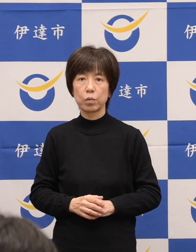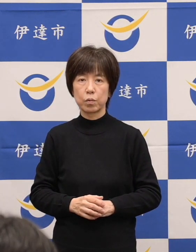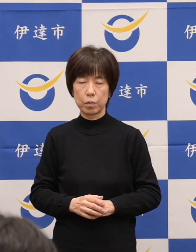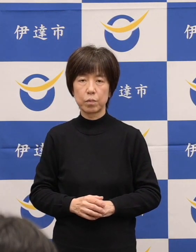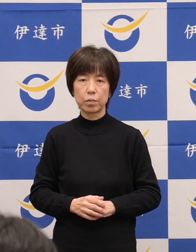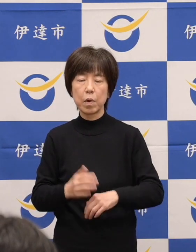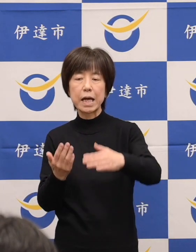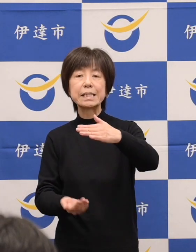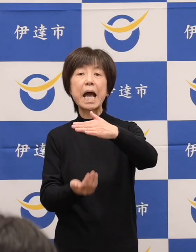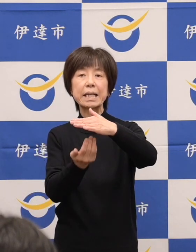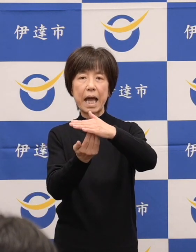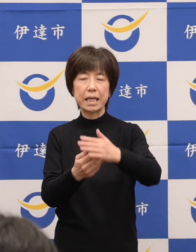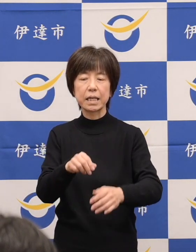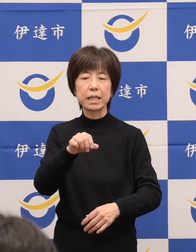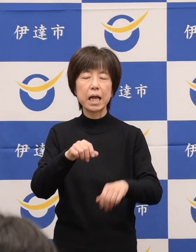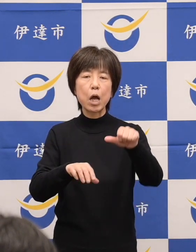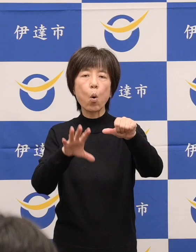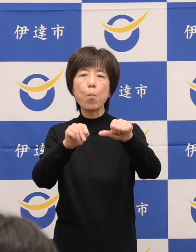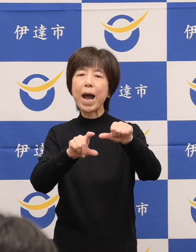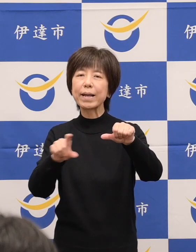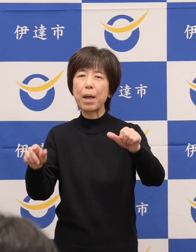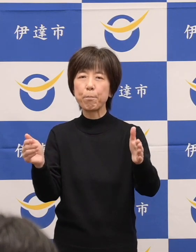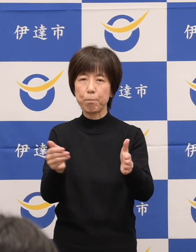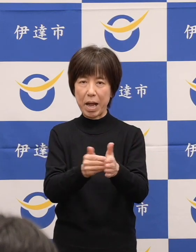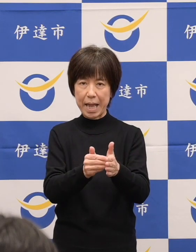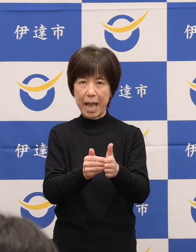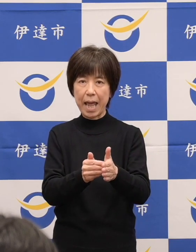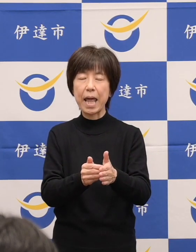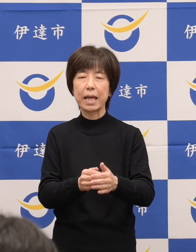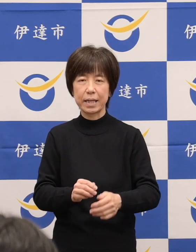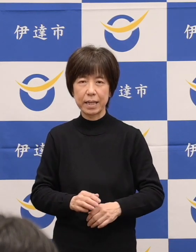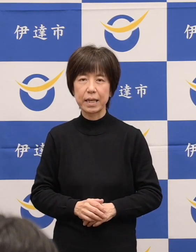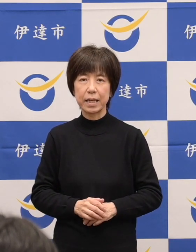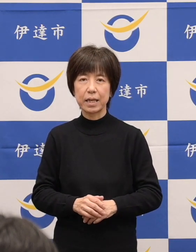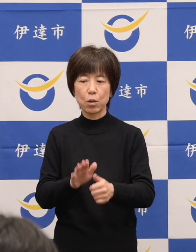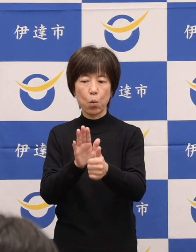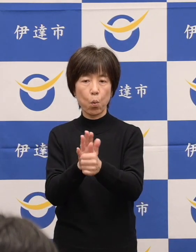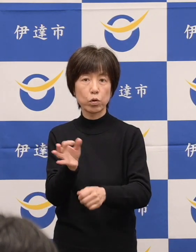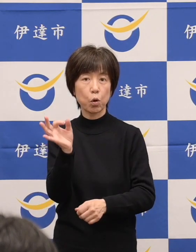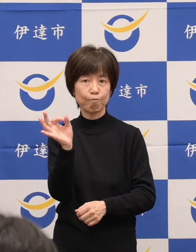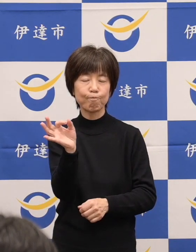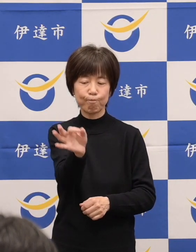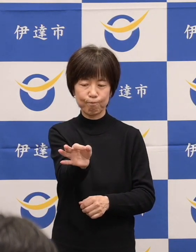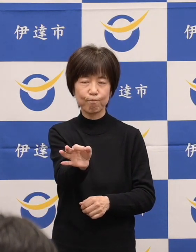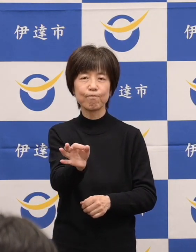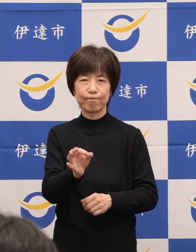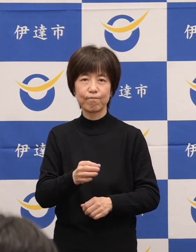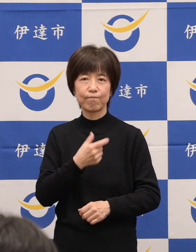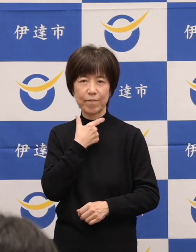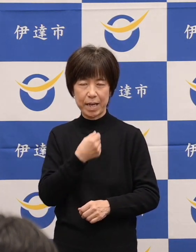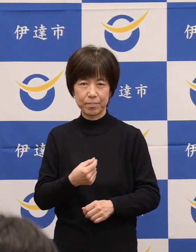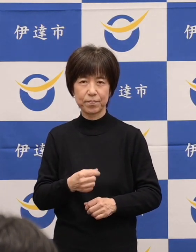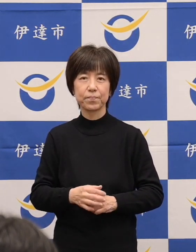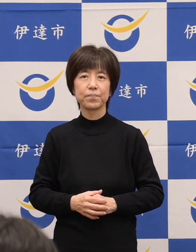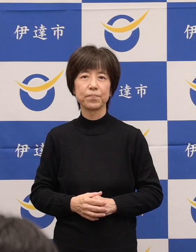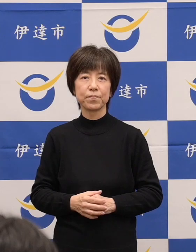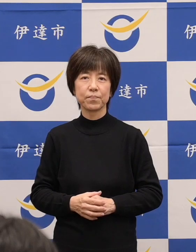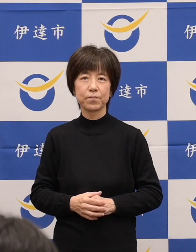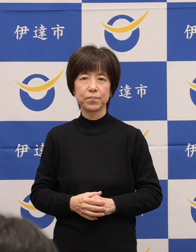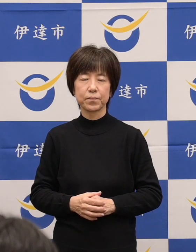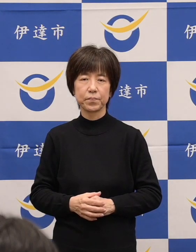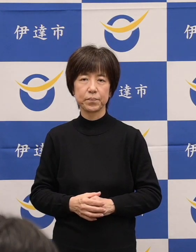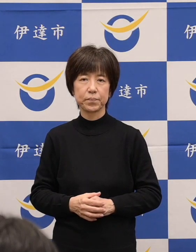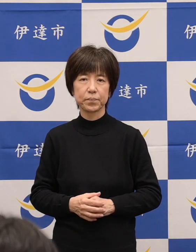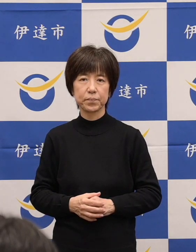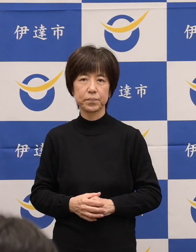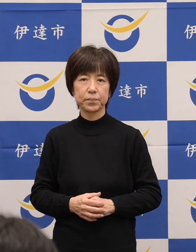5万円まで、最大5万円まで、1組当たり5万円までの補助をしてもらいたいと考えております。それから、